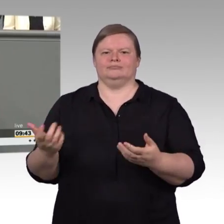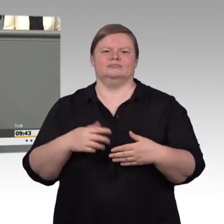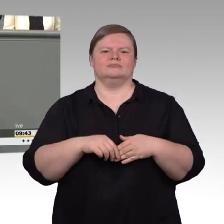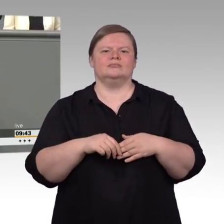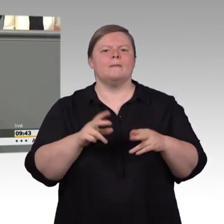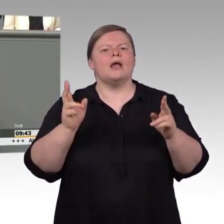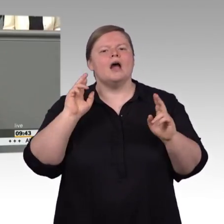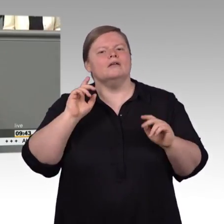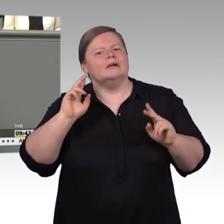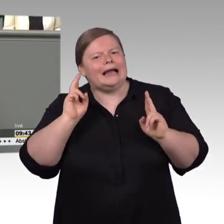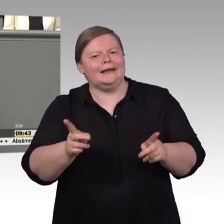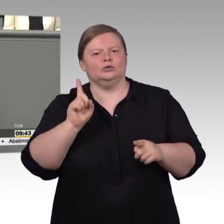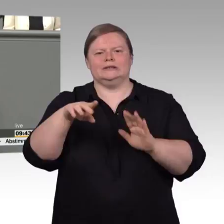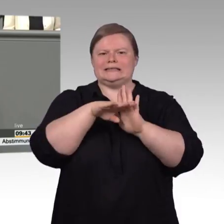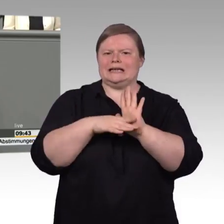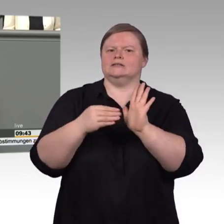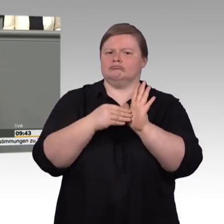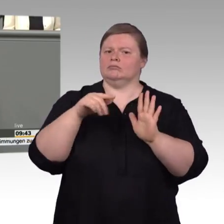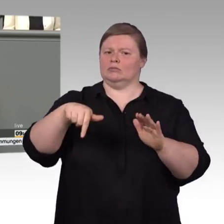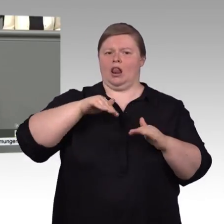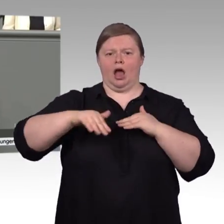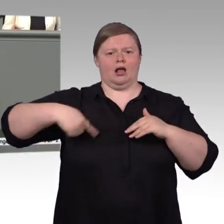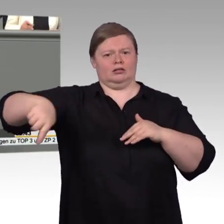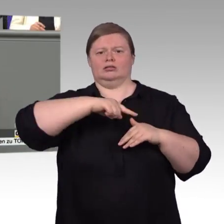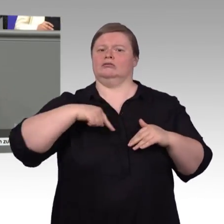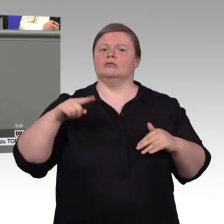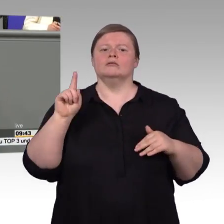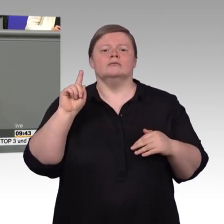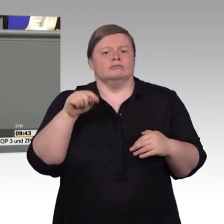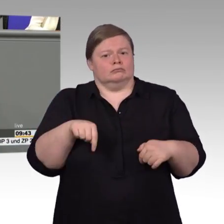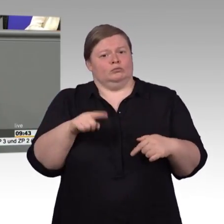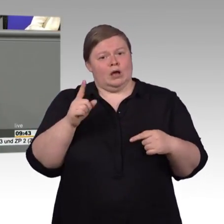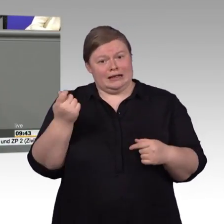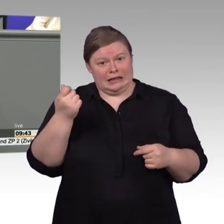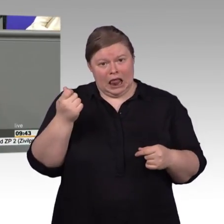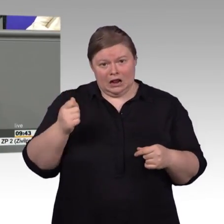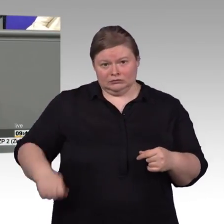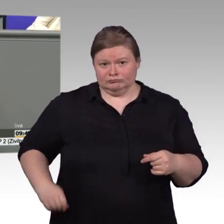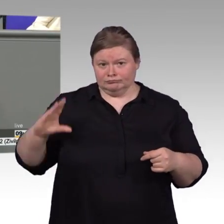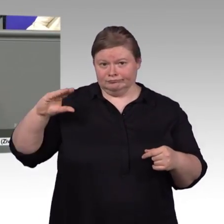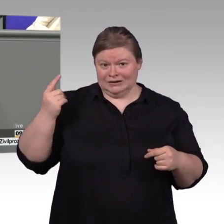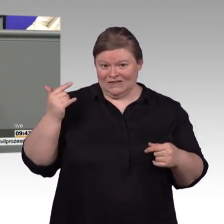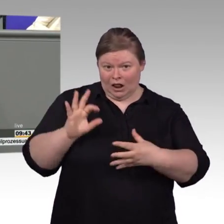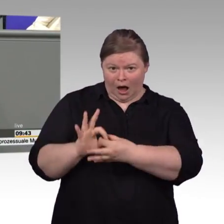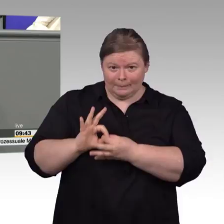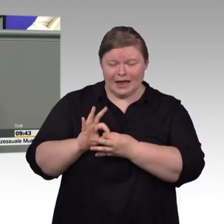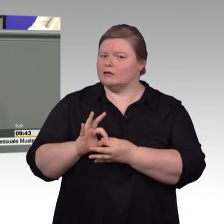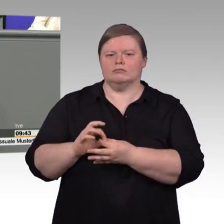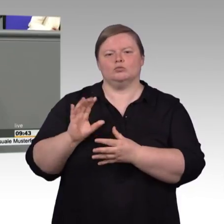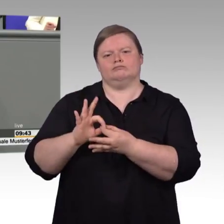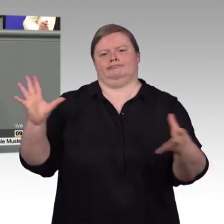oder mehrere tausend Euro beträgt. Und deswegen, das betone ich an dieser Stelle auch noch mal ganz ausdrücklich, ist das hier eben keine Lex